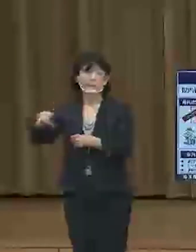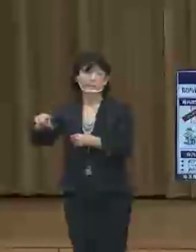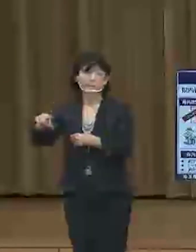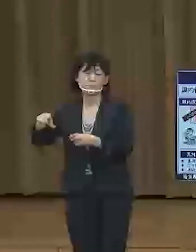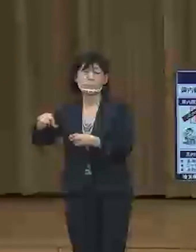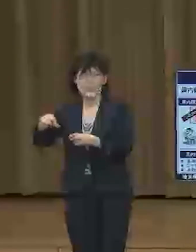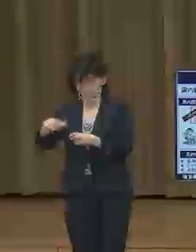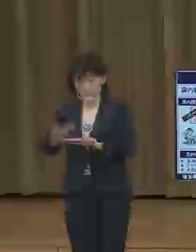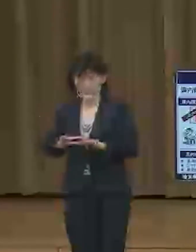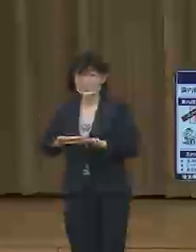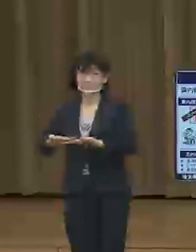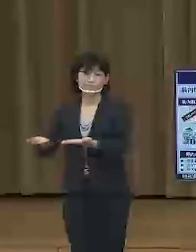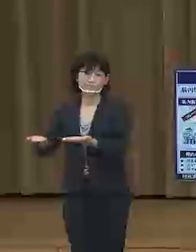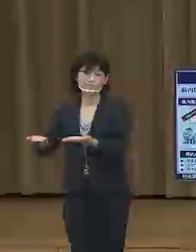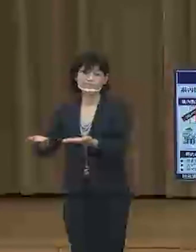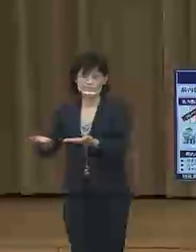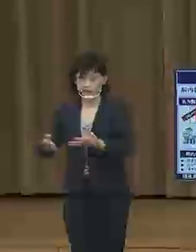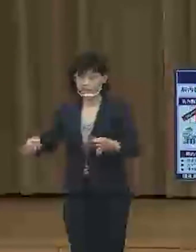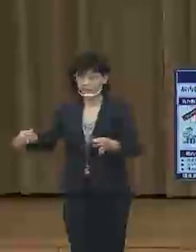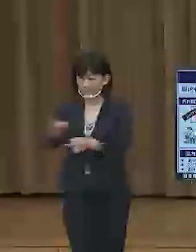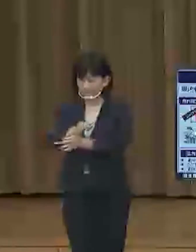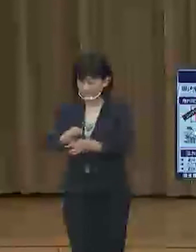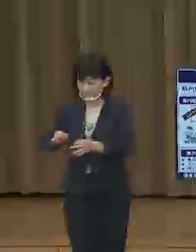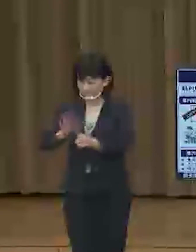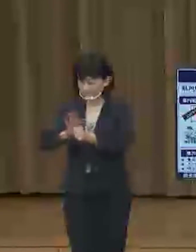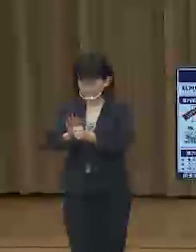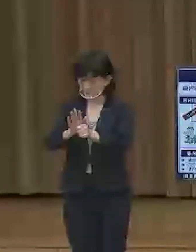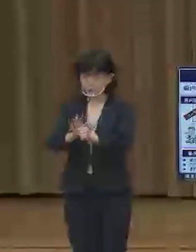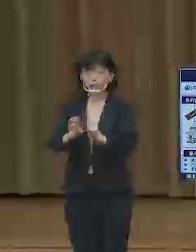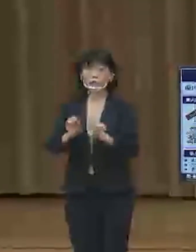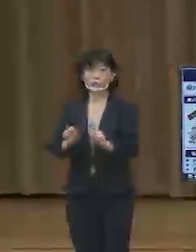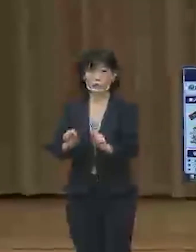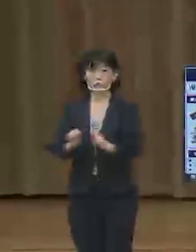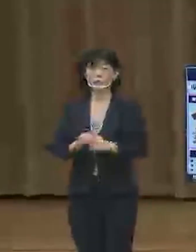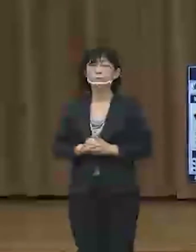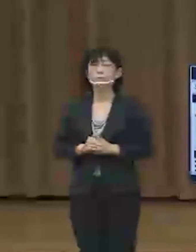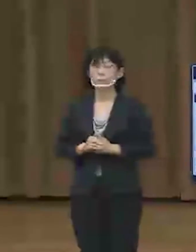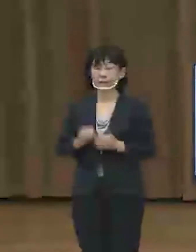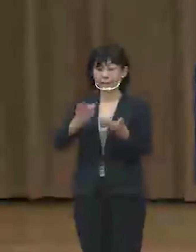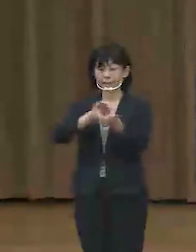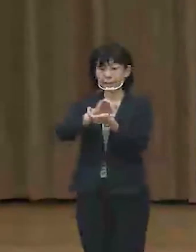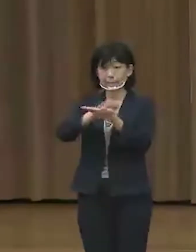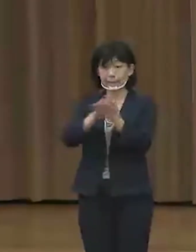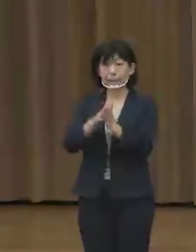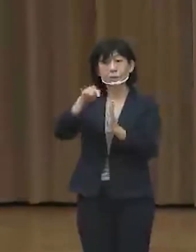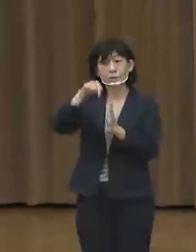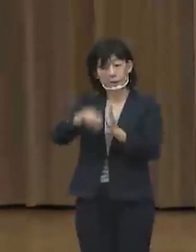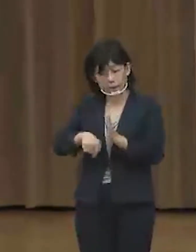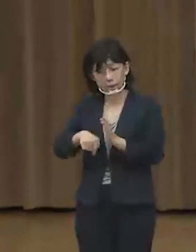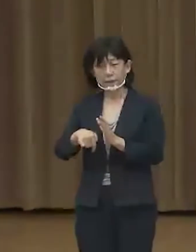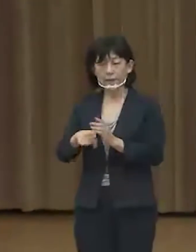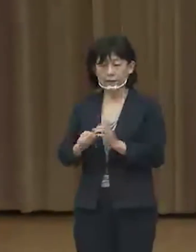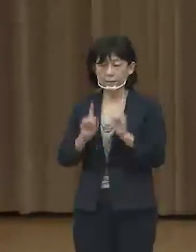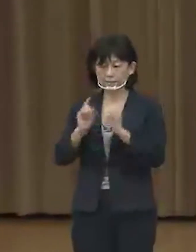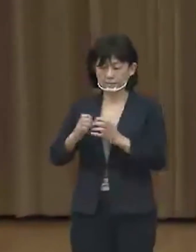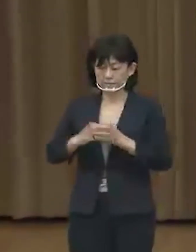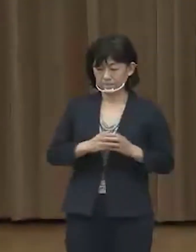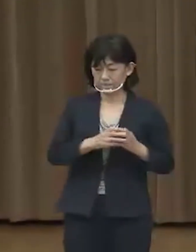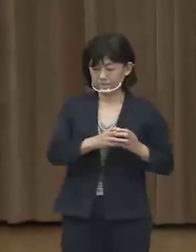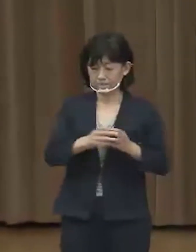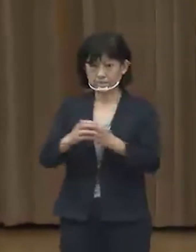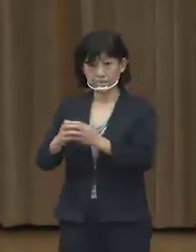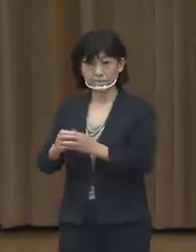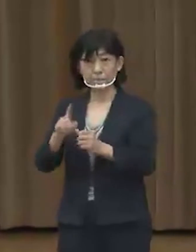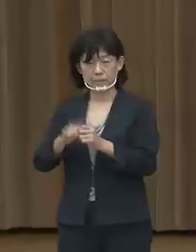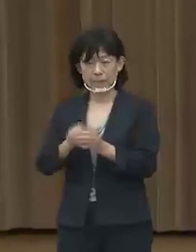経済効果の波及を図ります。また県内周遊を促進するために県民